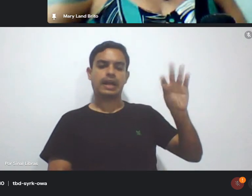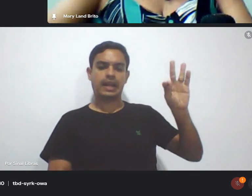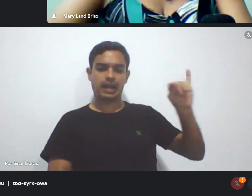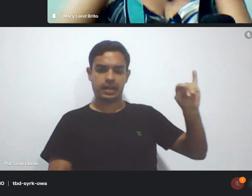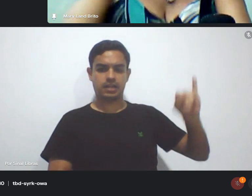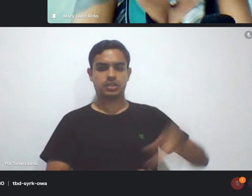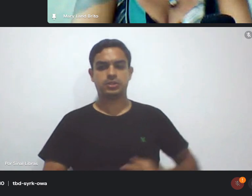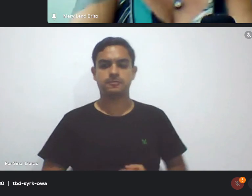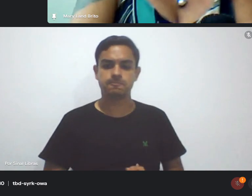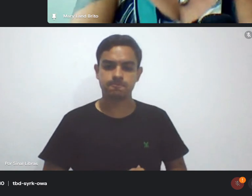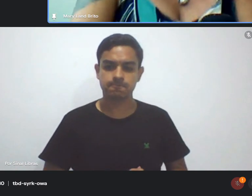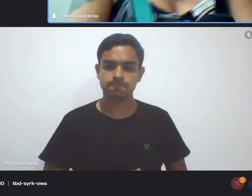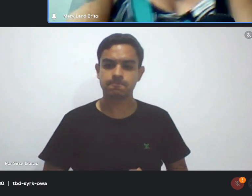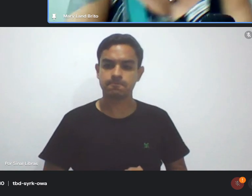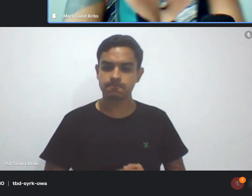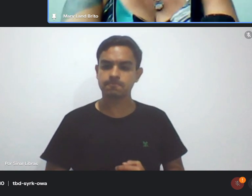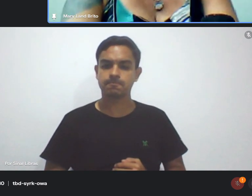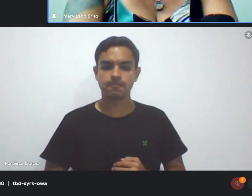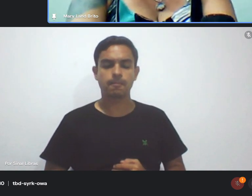arrasou.